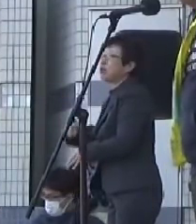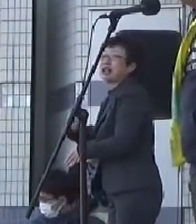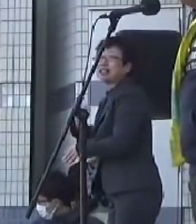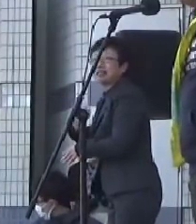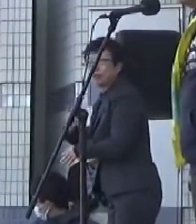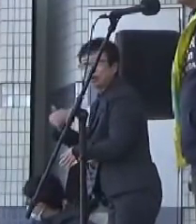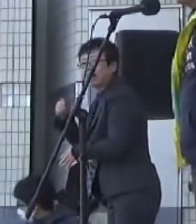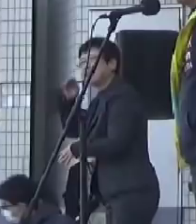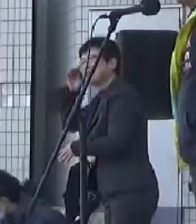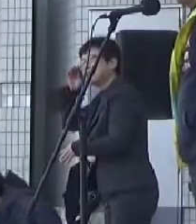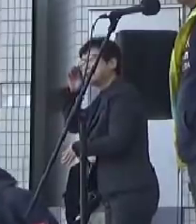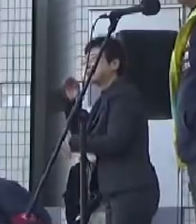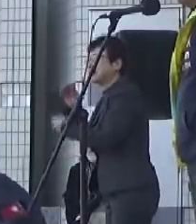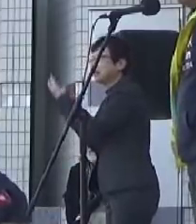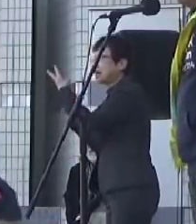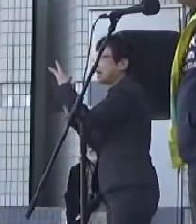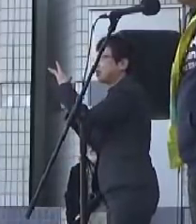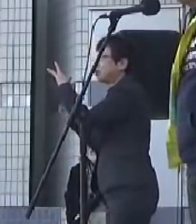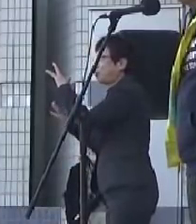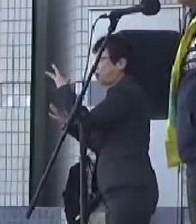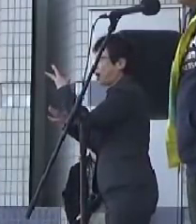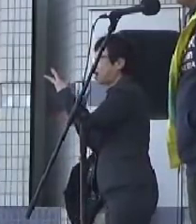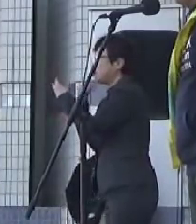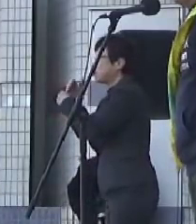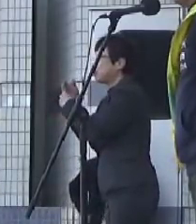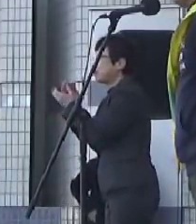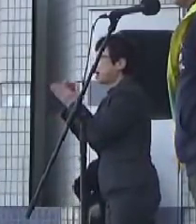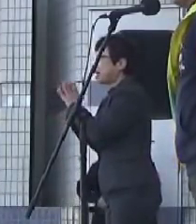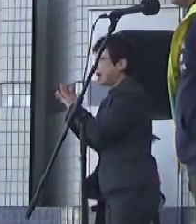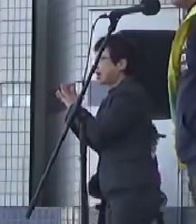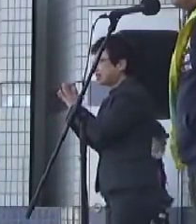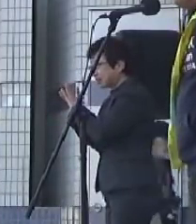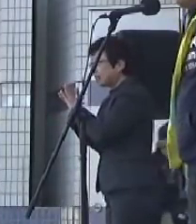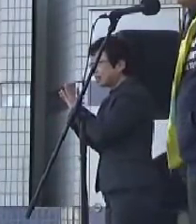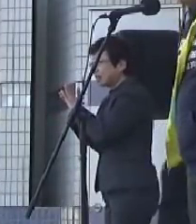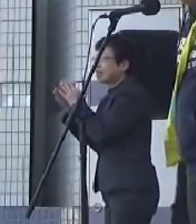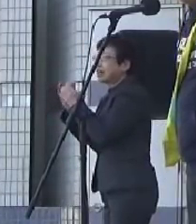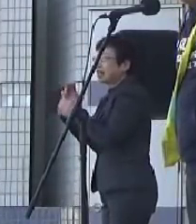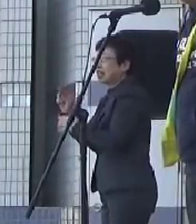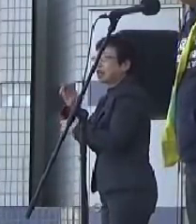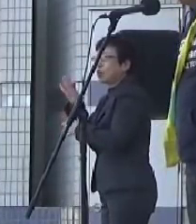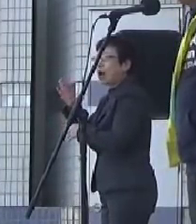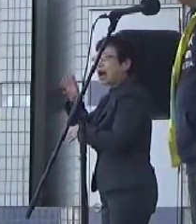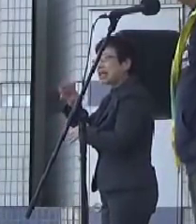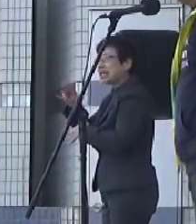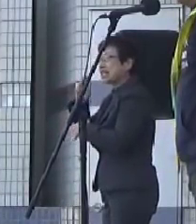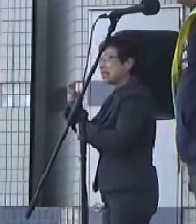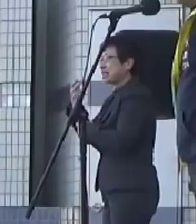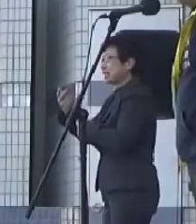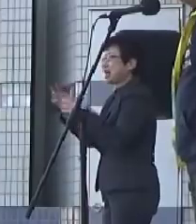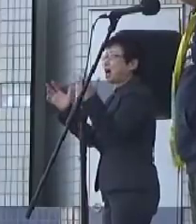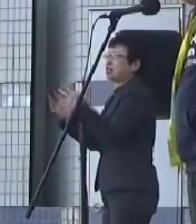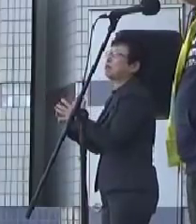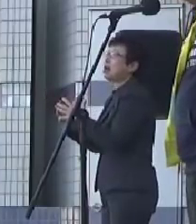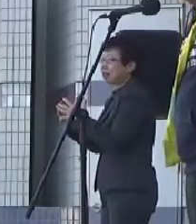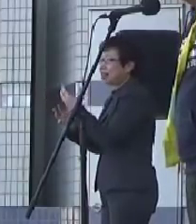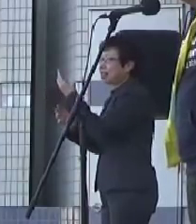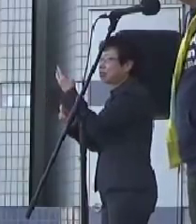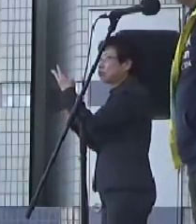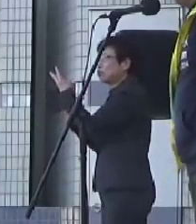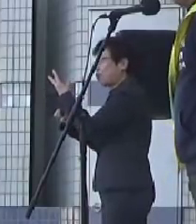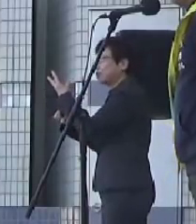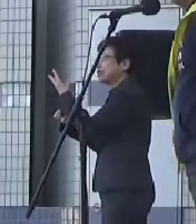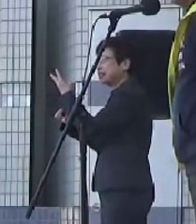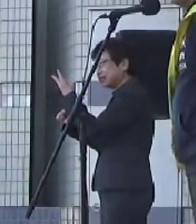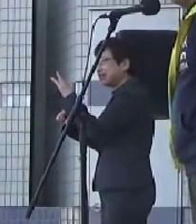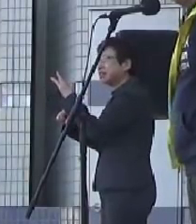私たちは、3月14日、福島県いわき市に集まり、15日いわき市に